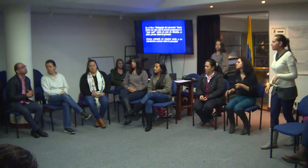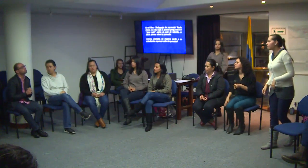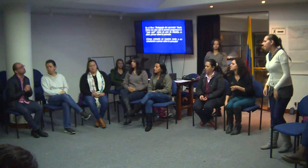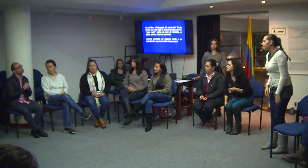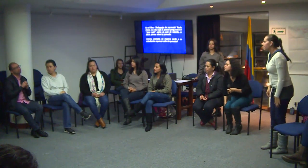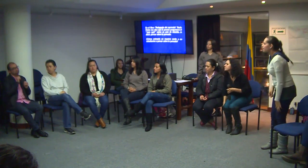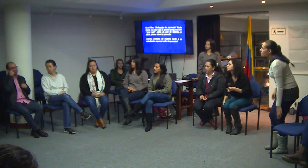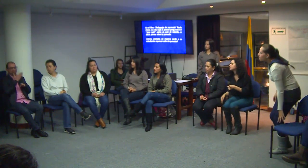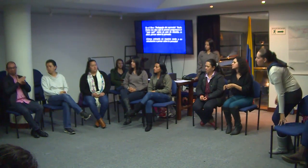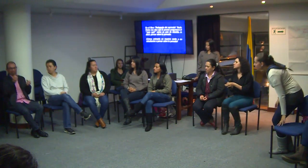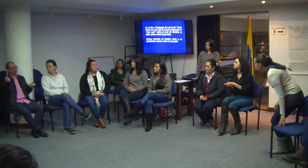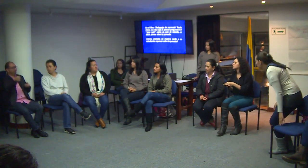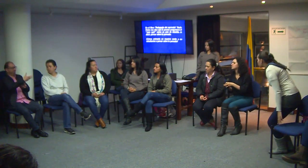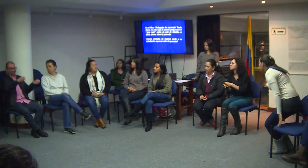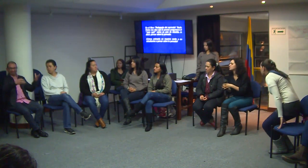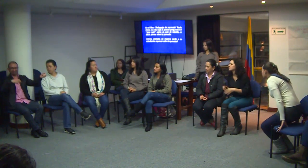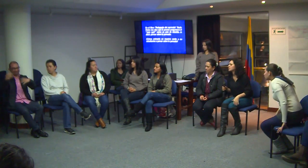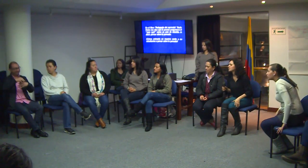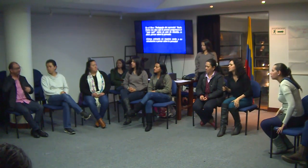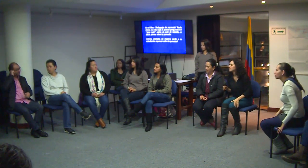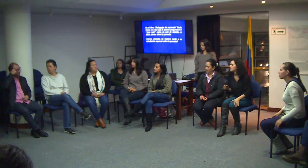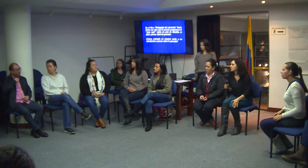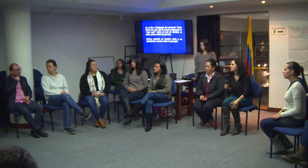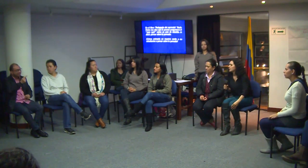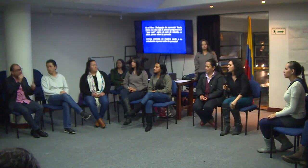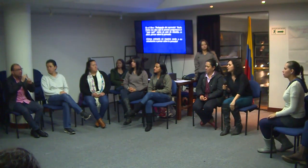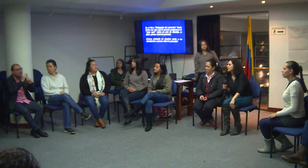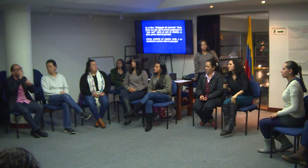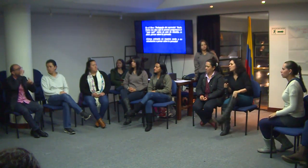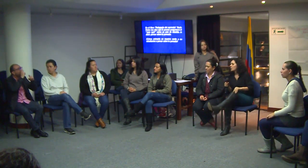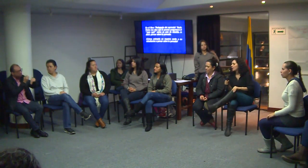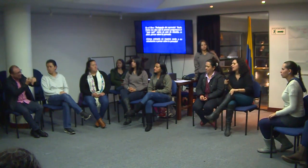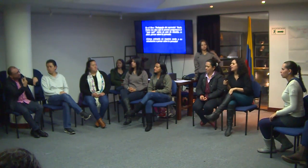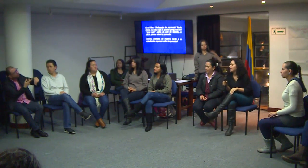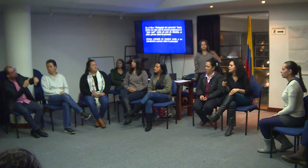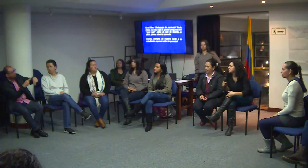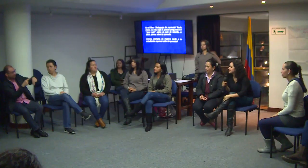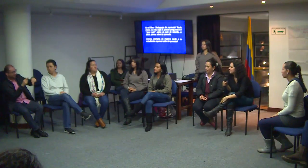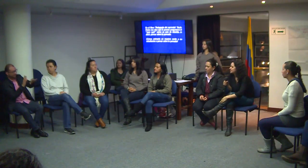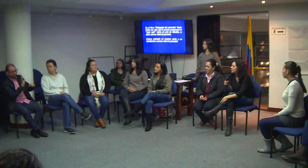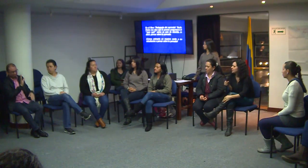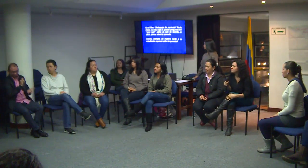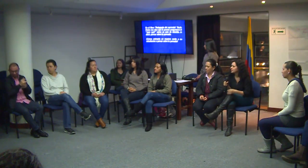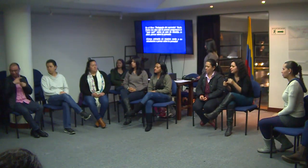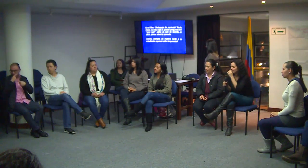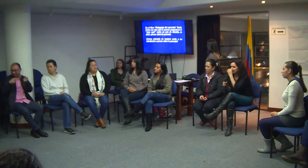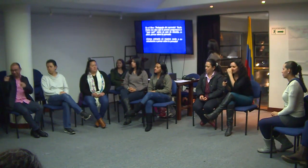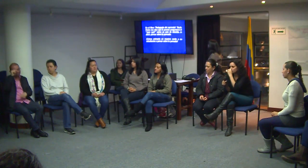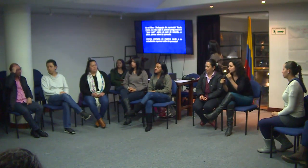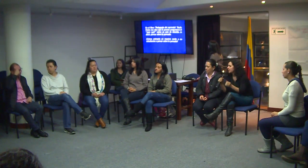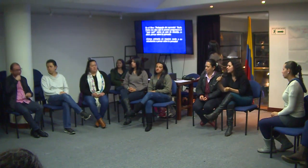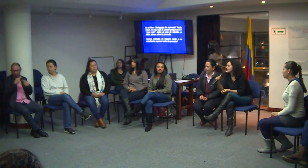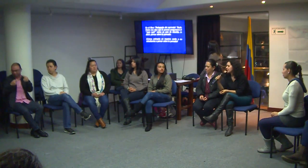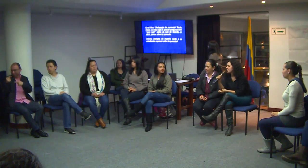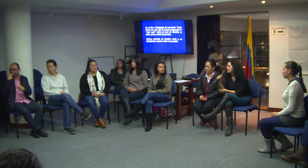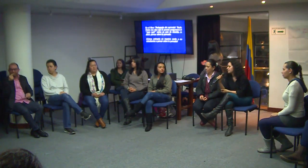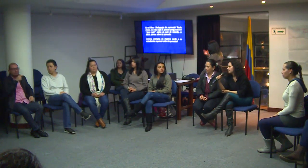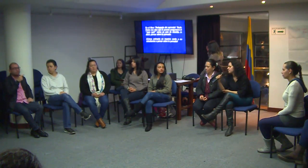Ah, antes en la actividad, que la pregunta